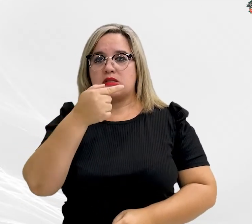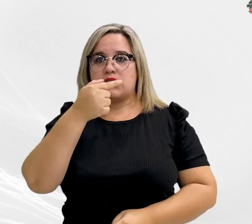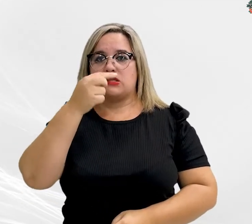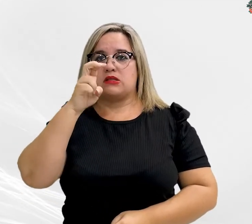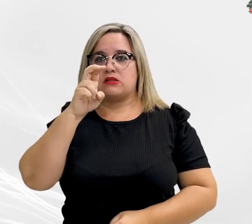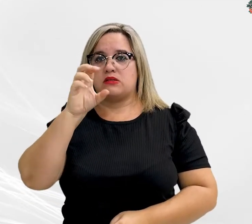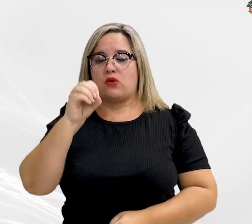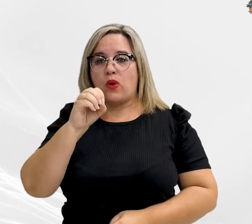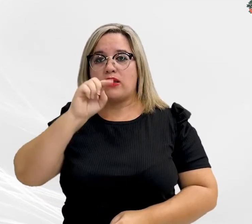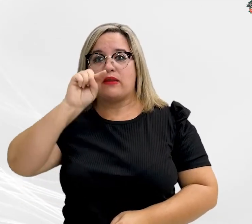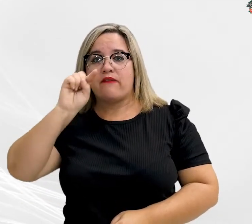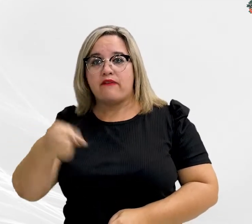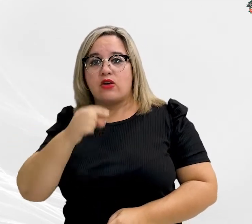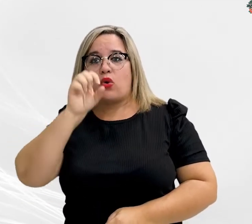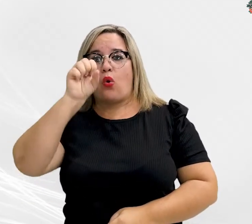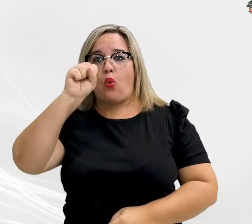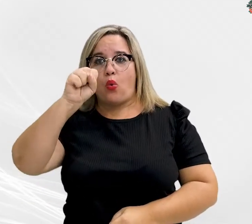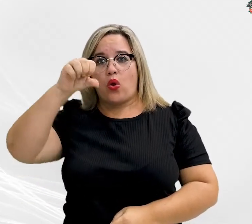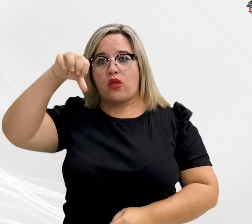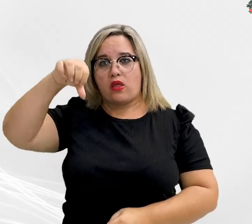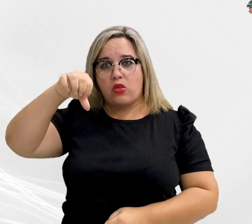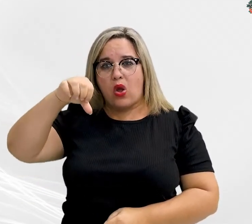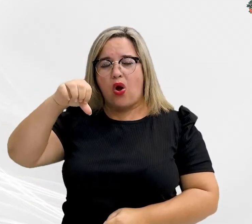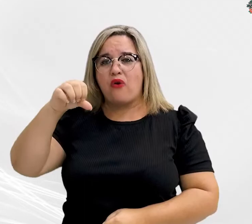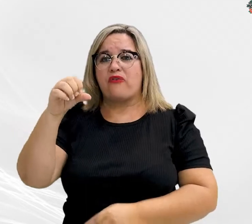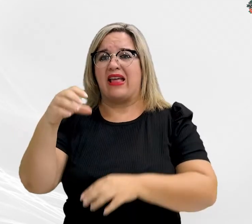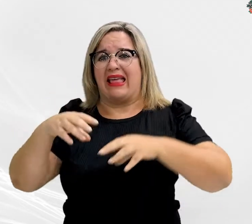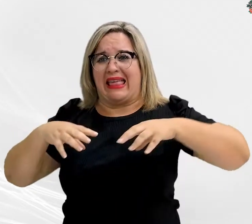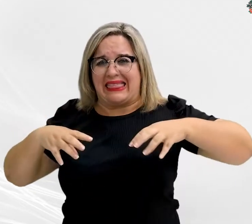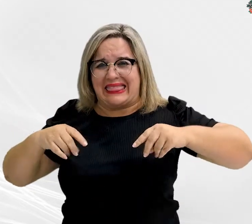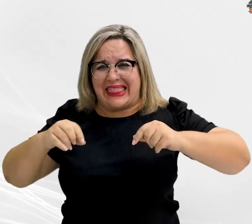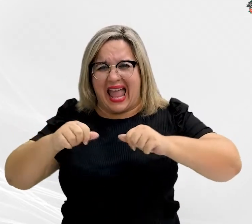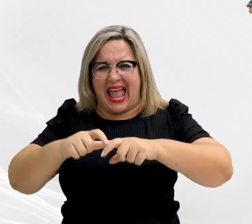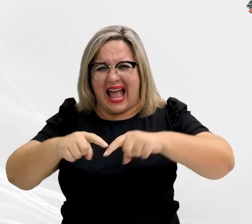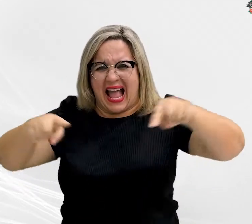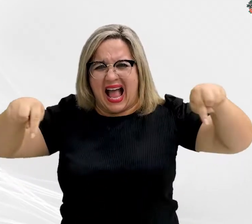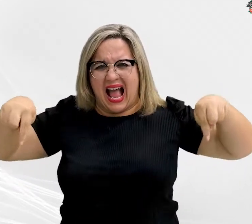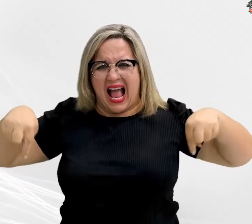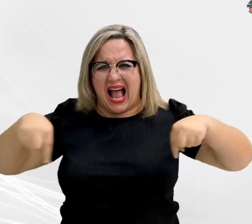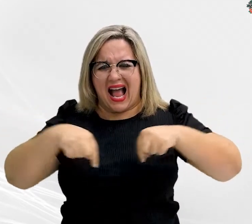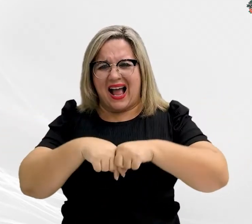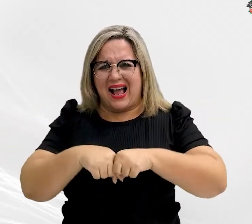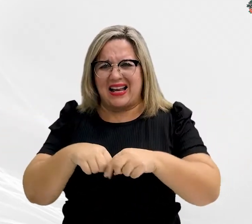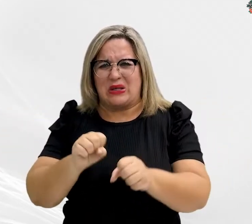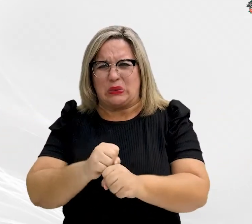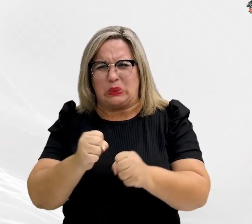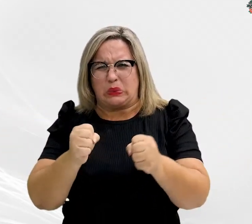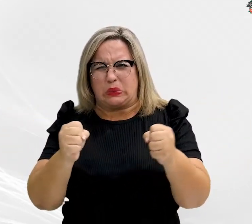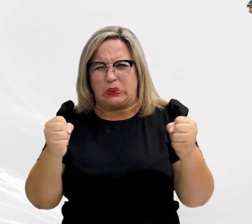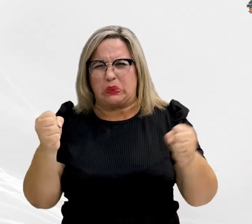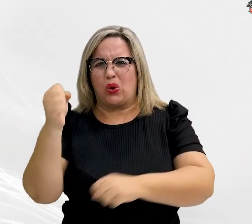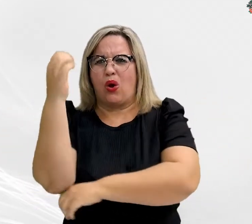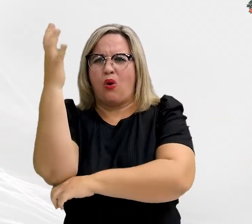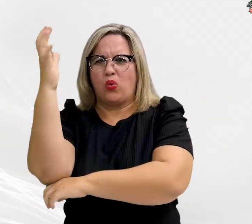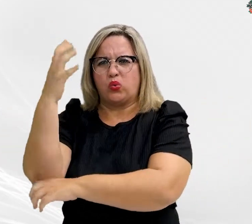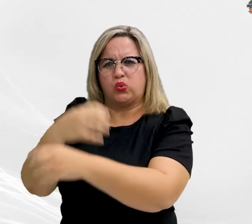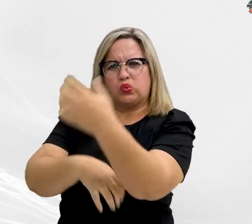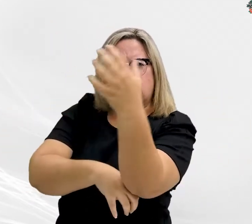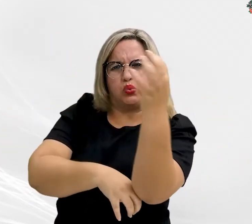1.750, oitenta e nove hectares de desmatamentos área correspondente a mais de três vezes o